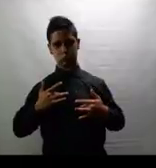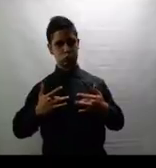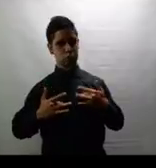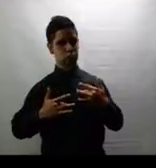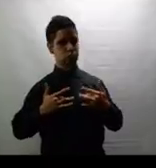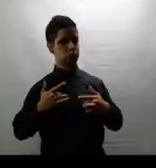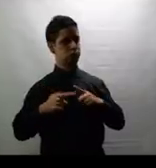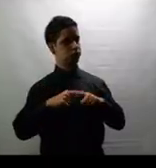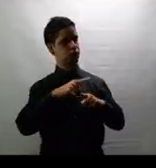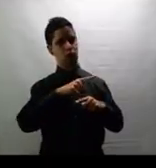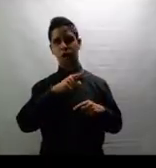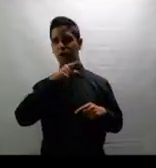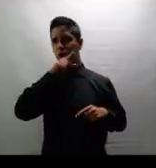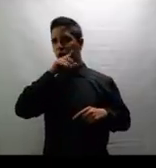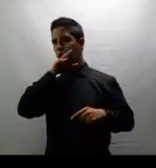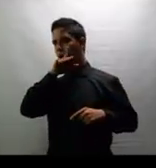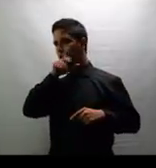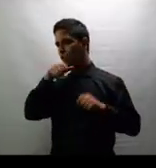reflexivas